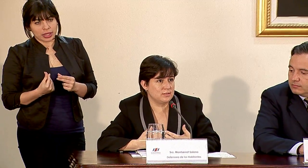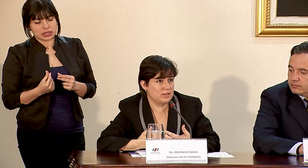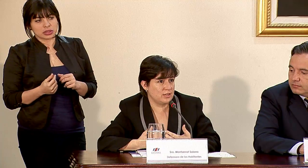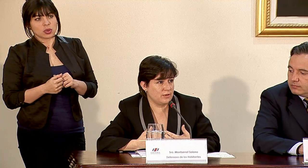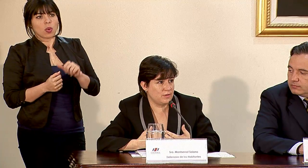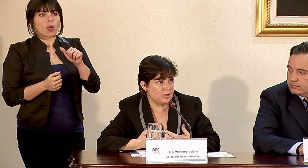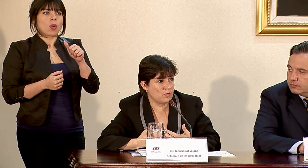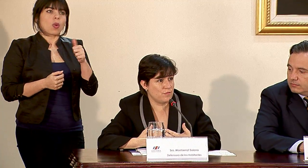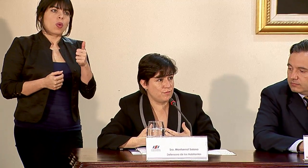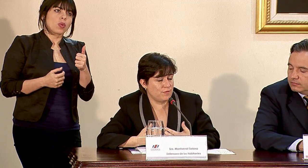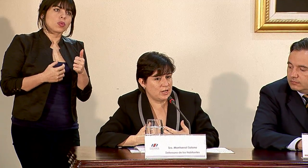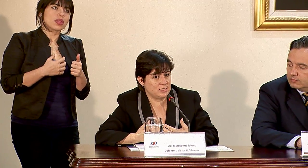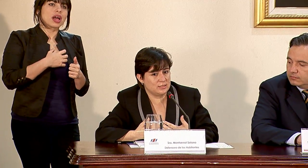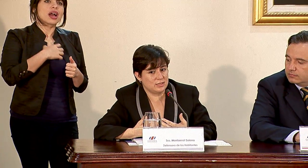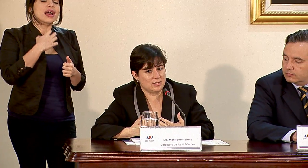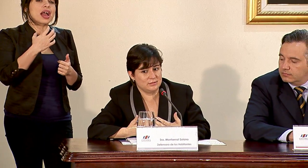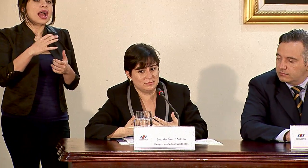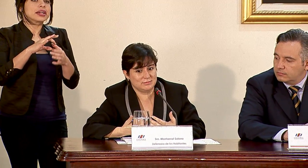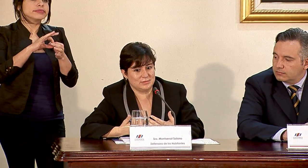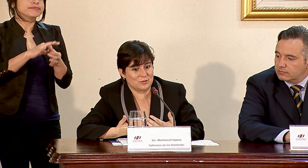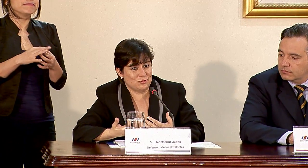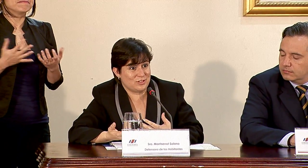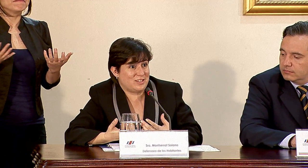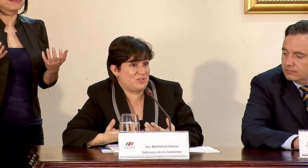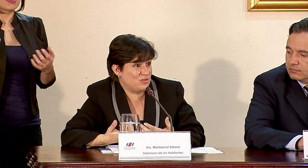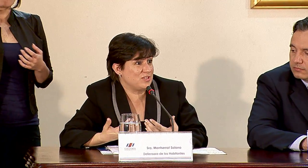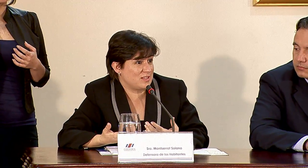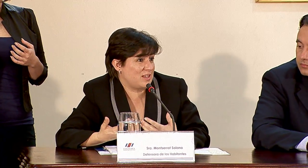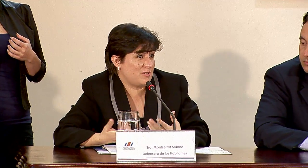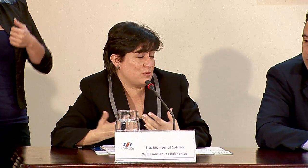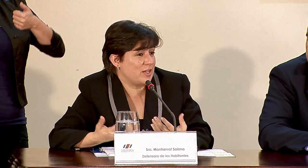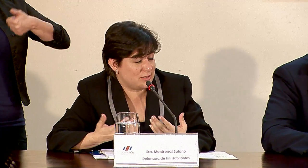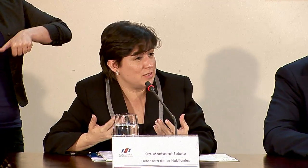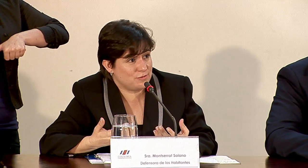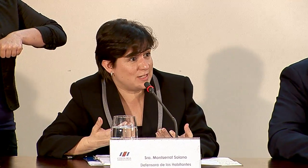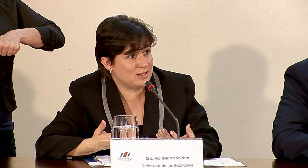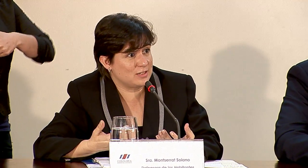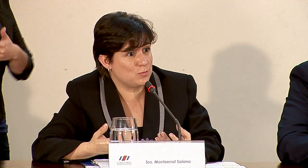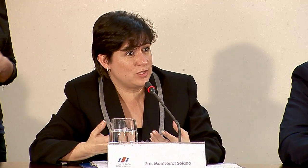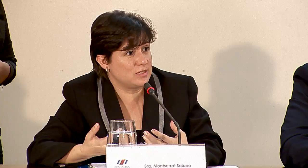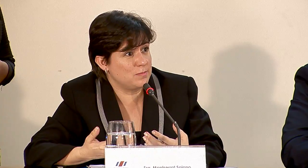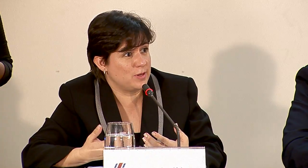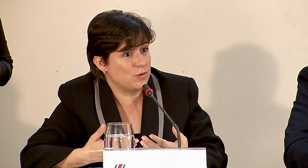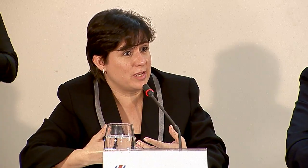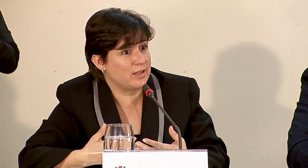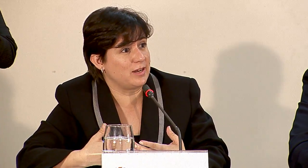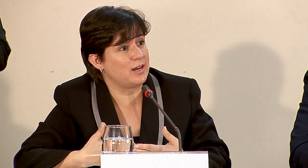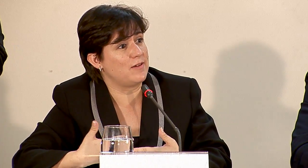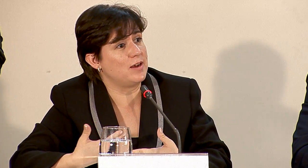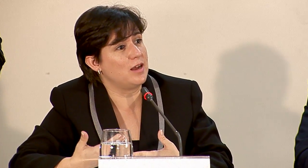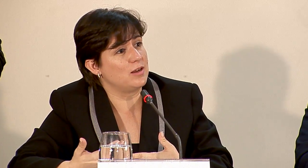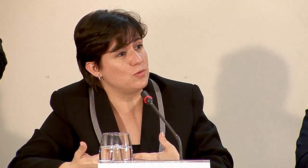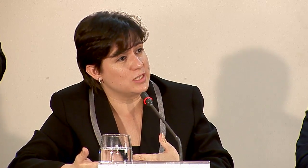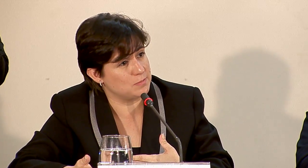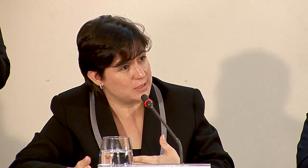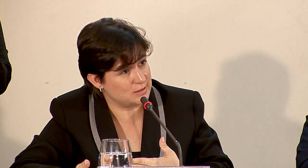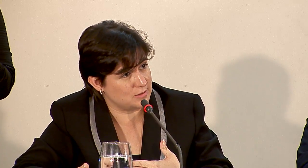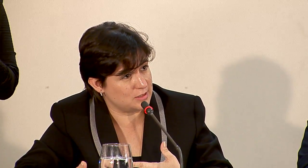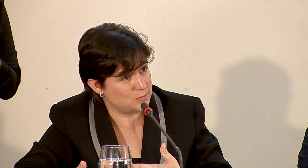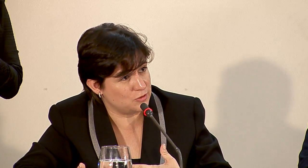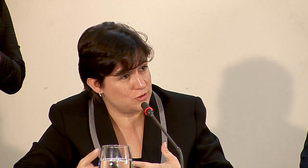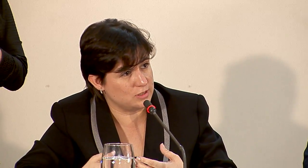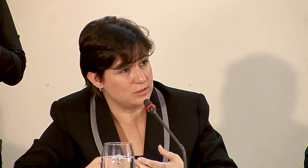Otras tienen que ver con falta de consideración, si se quiere, ok, sí falta de respuesta, pero que generaban alguna